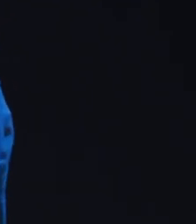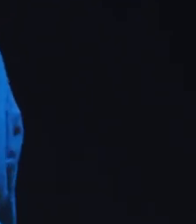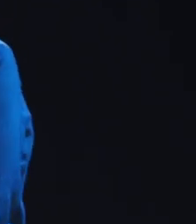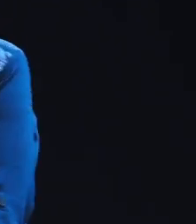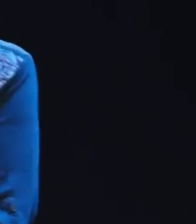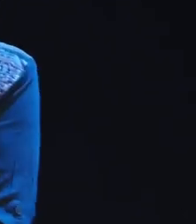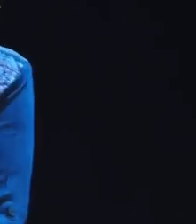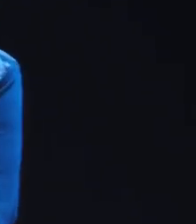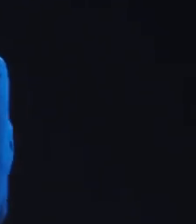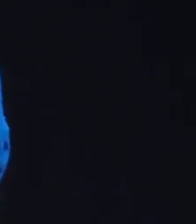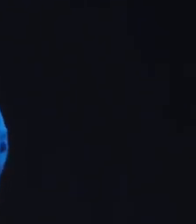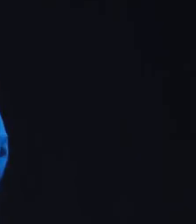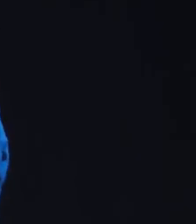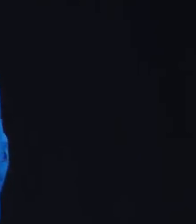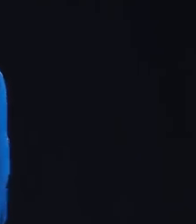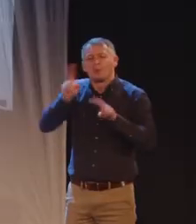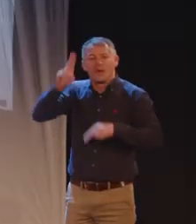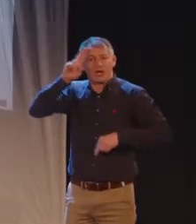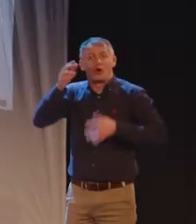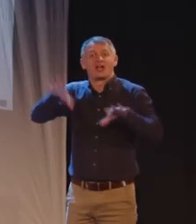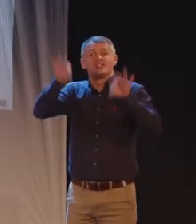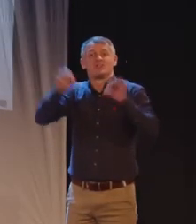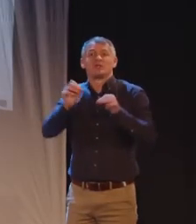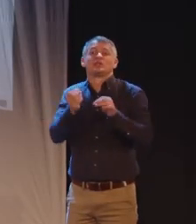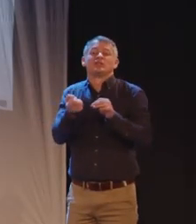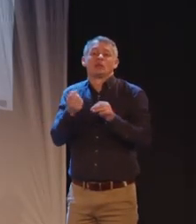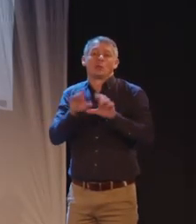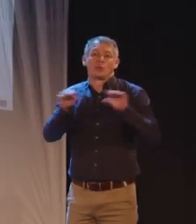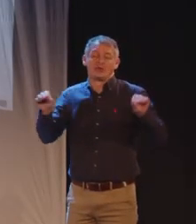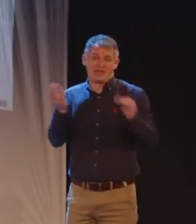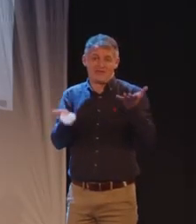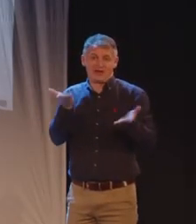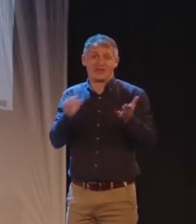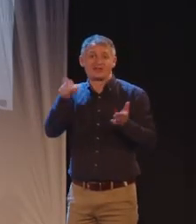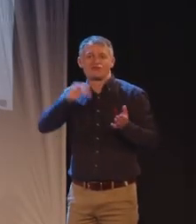de supererou putem găsi. Din multe variante, asta